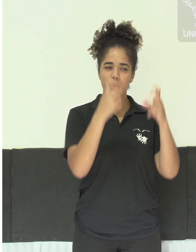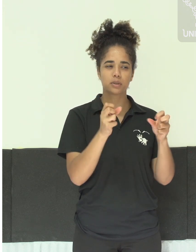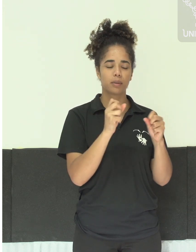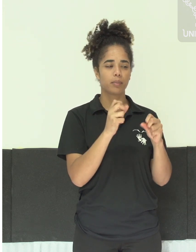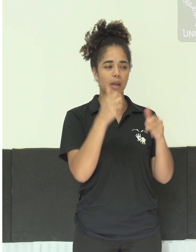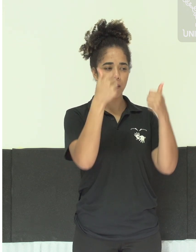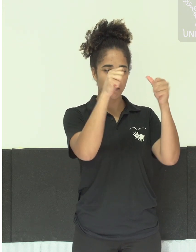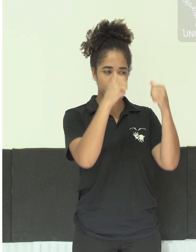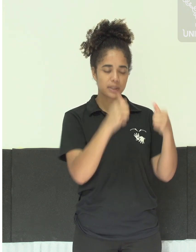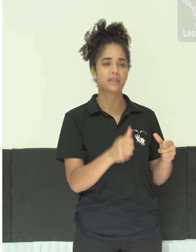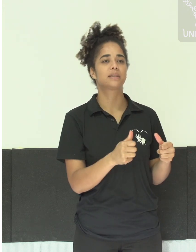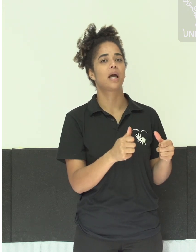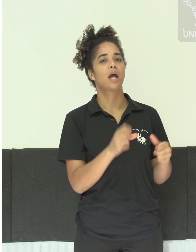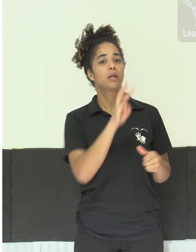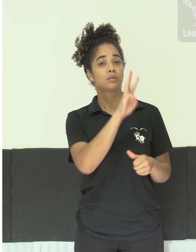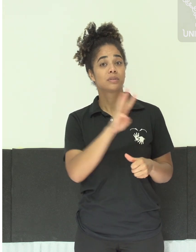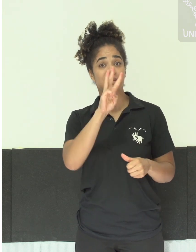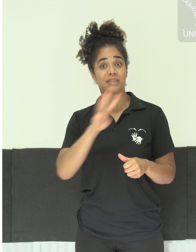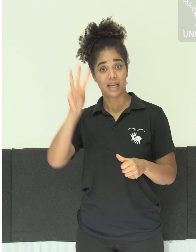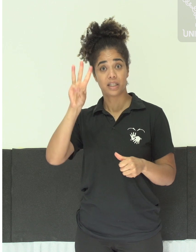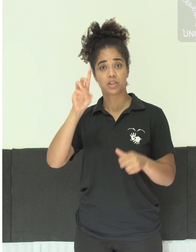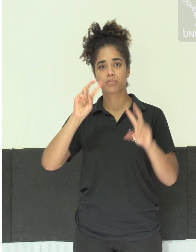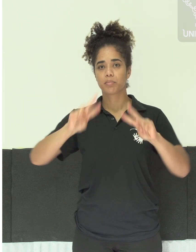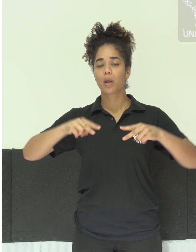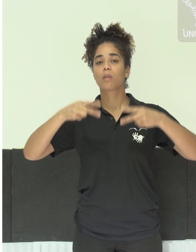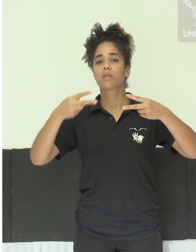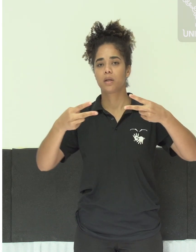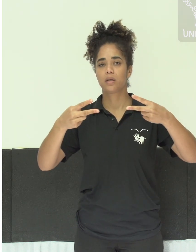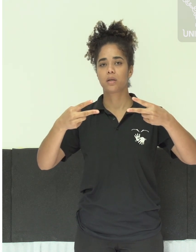PRAE pelo link